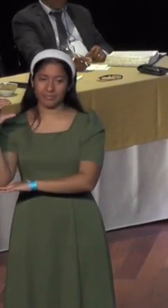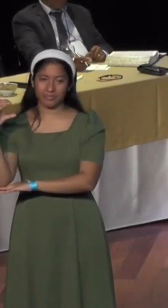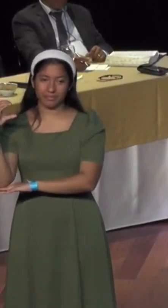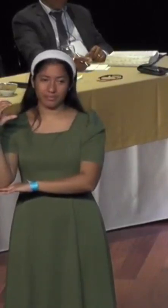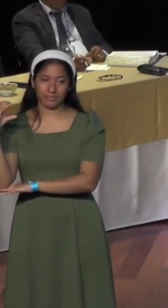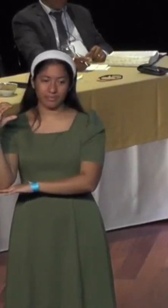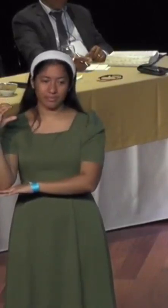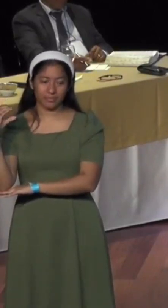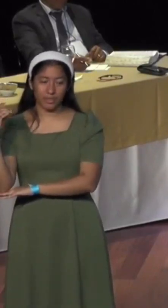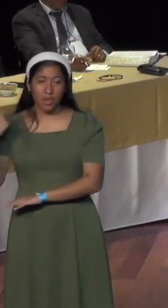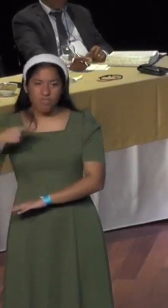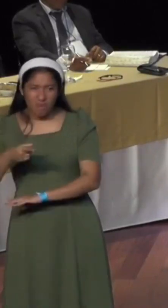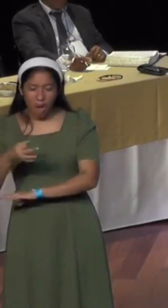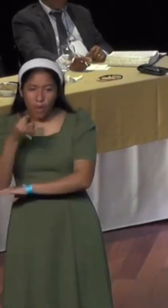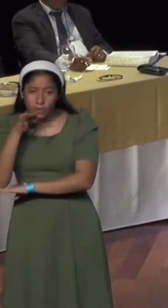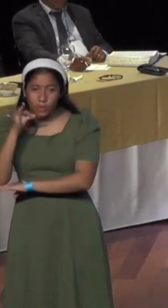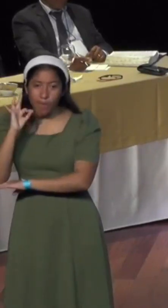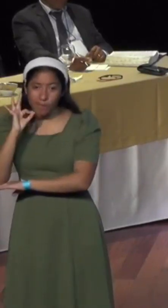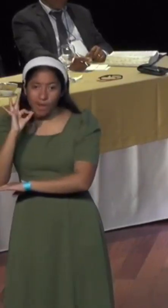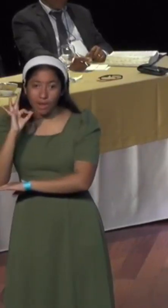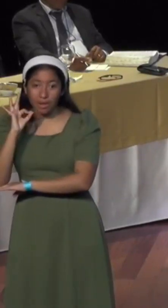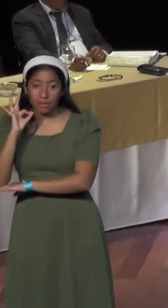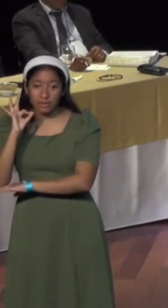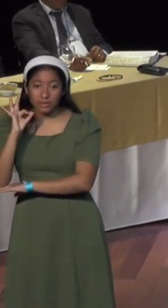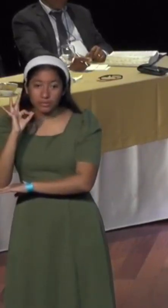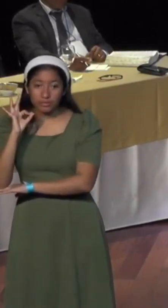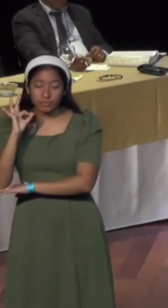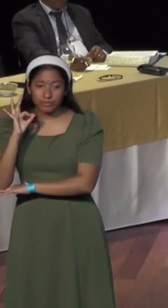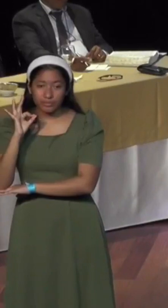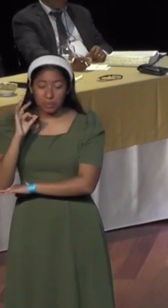You have good coffee. Tengo buen café, me dijo.